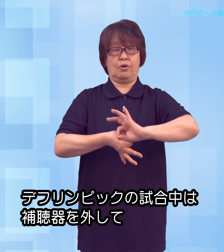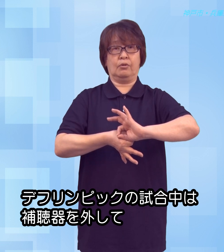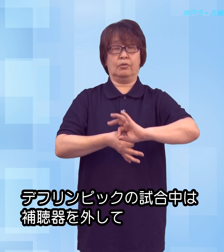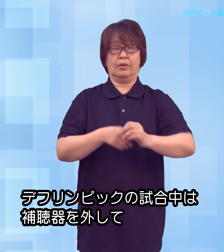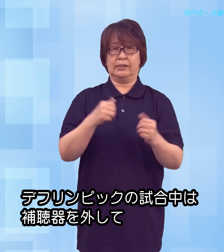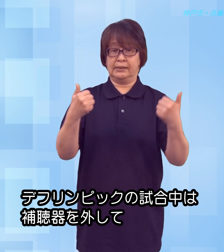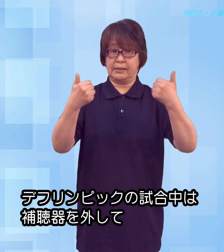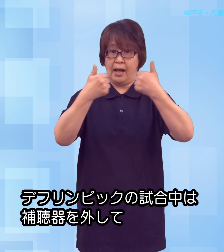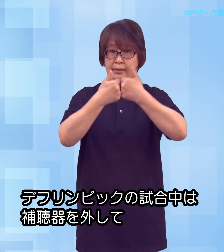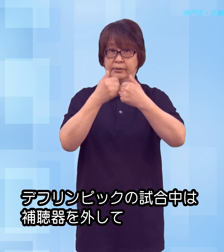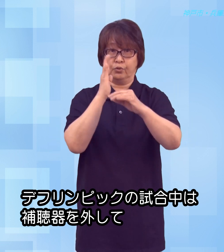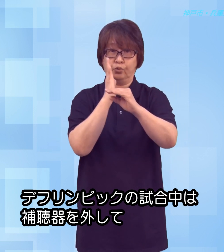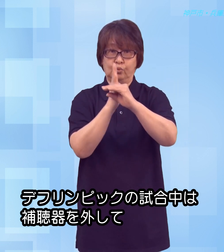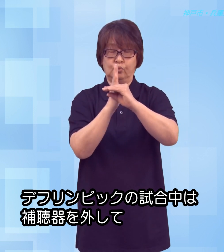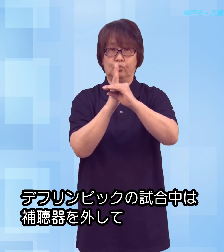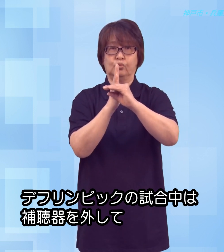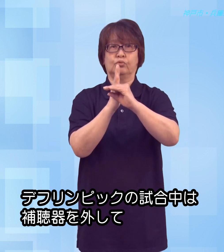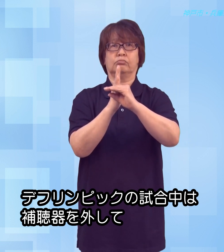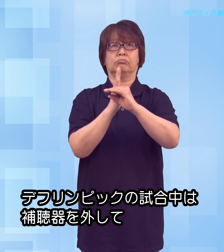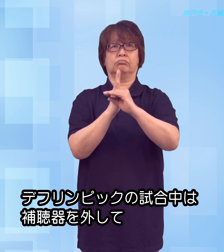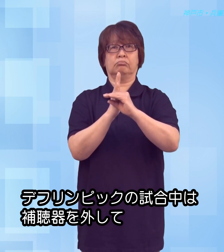デフリンピックの試合中は